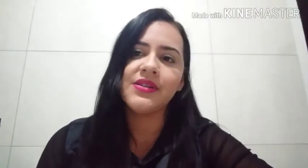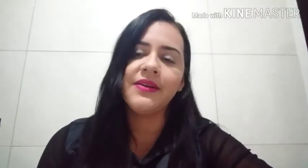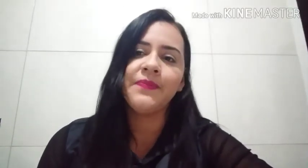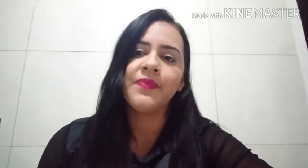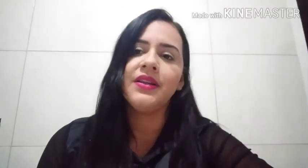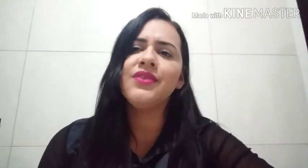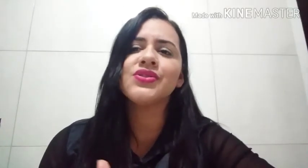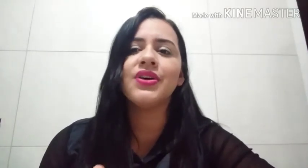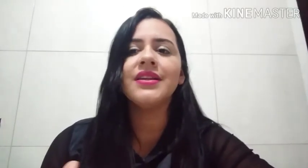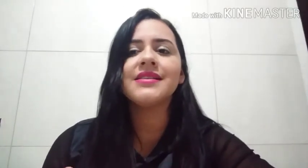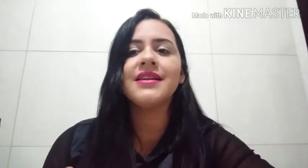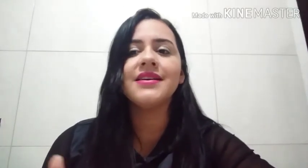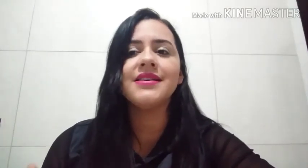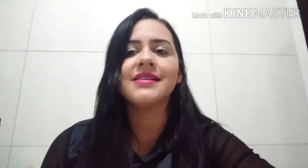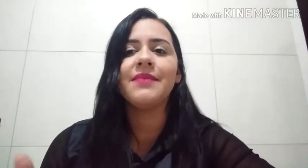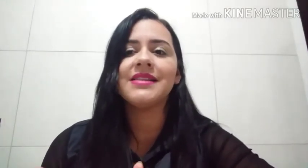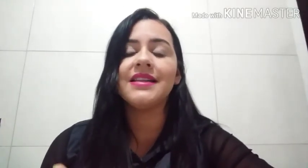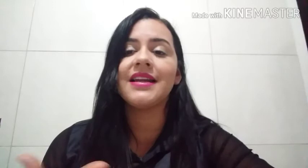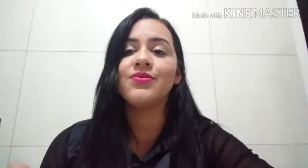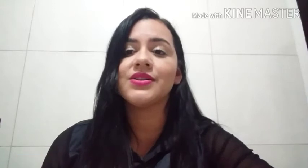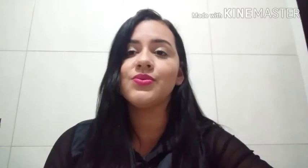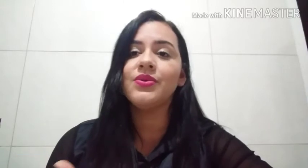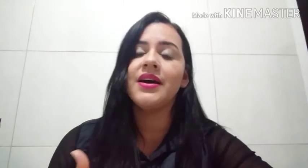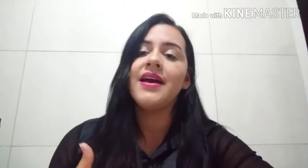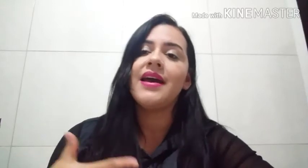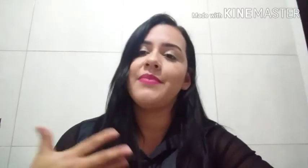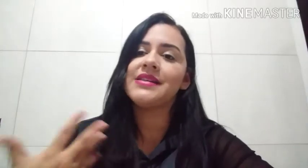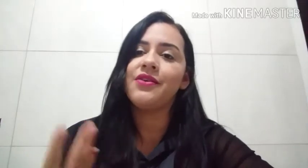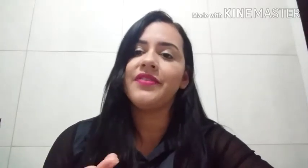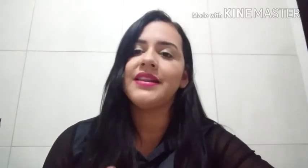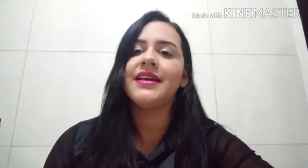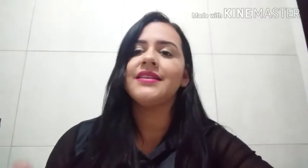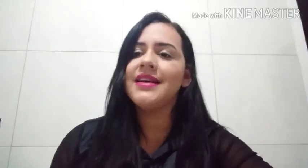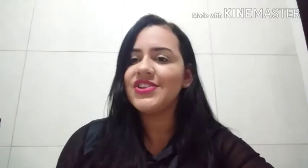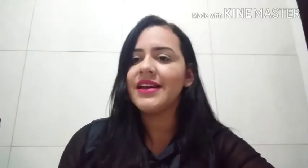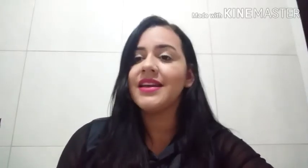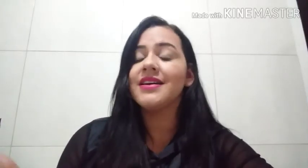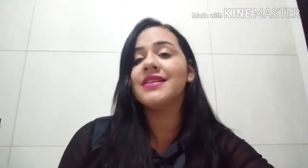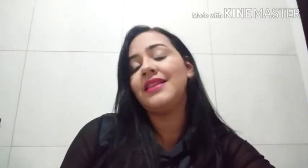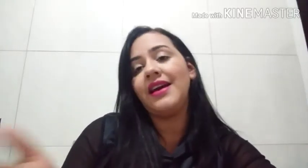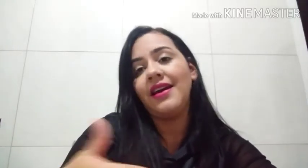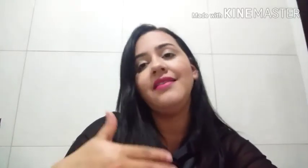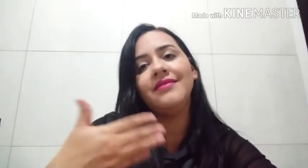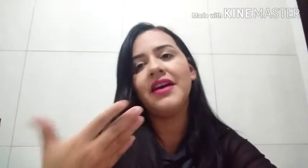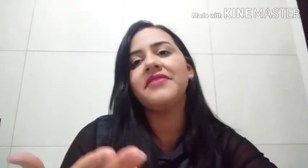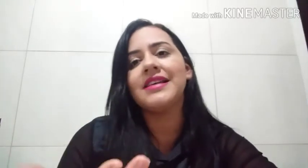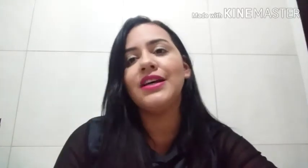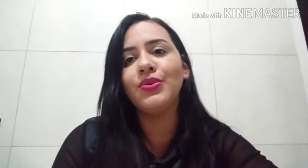né? Não só das crianças, né? Mas a literatura surda é para ser ofertada desde a criança até a fase adulta,